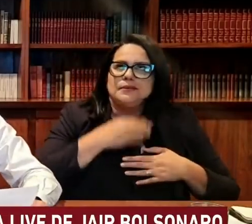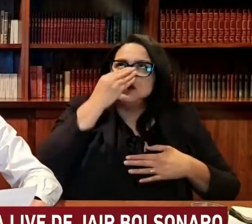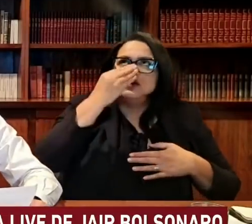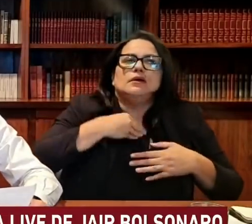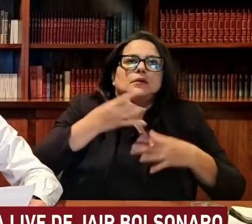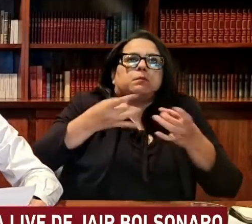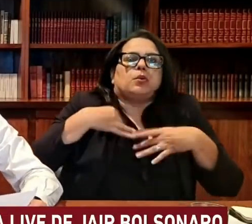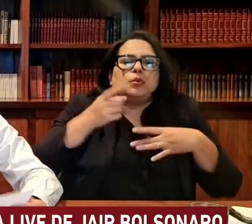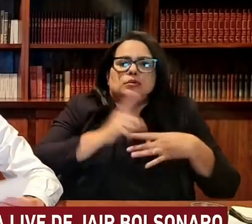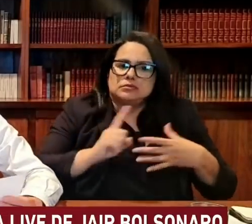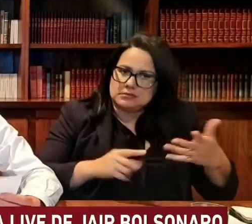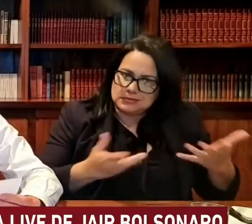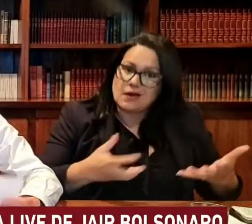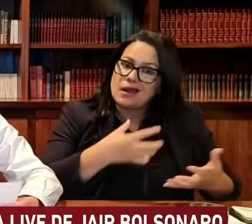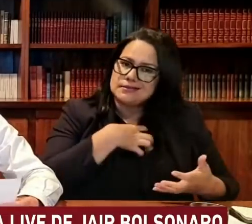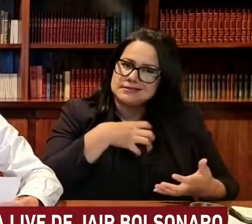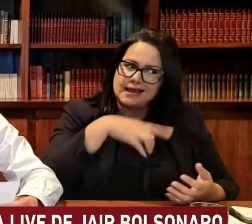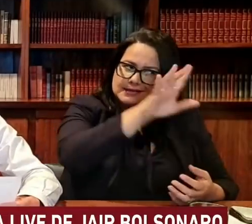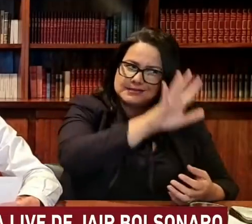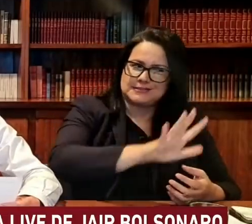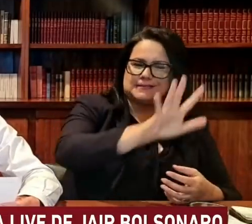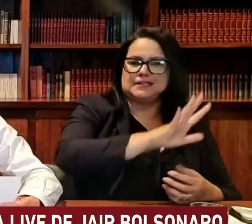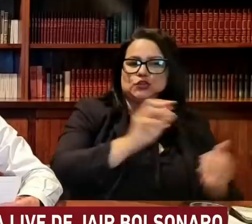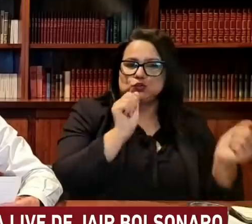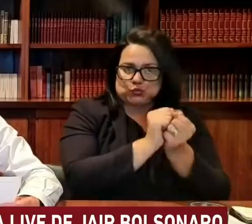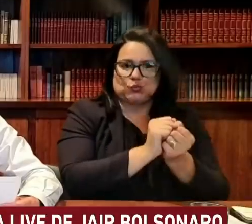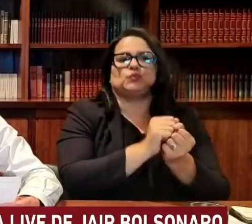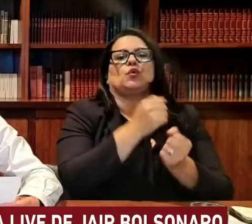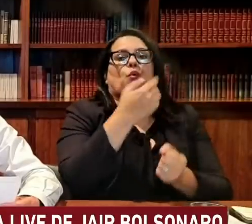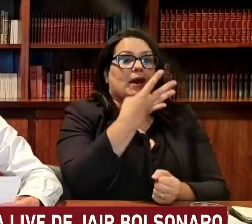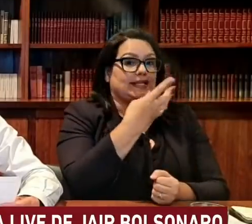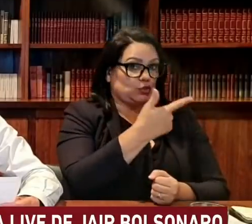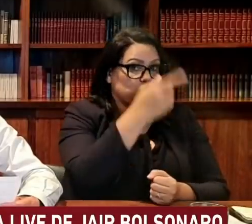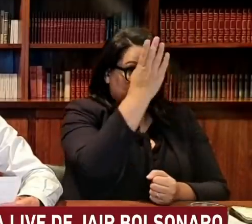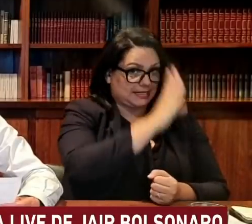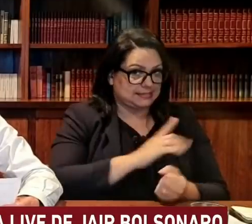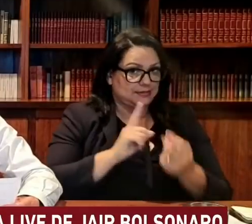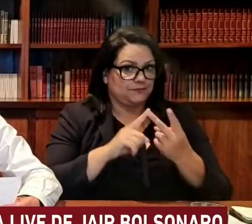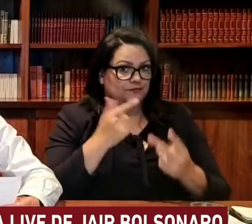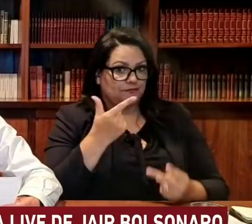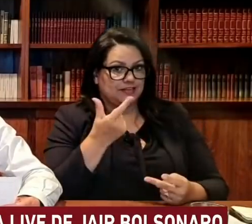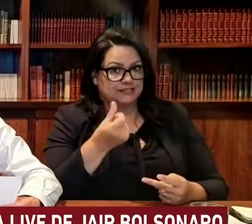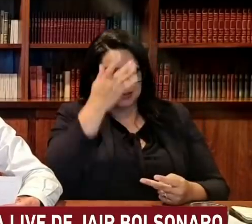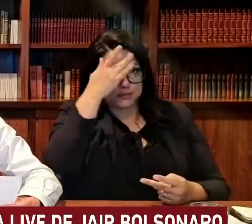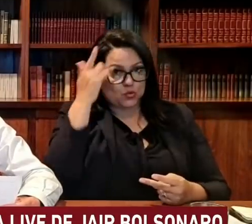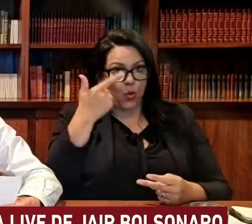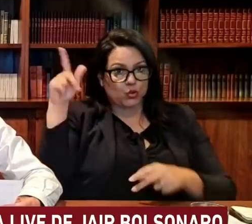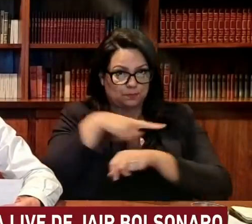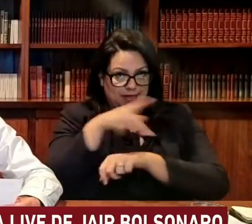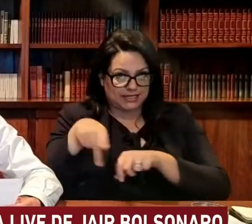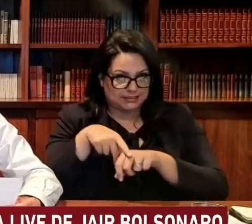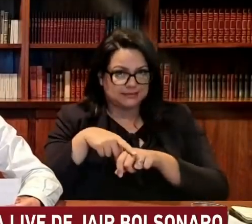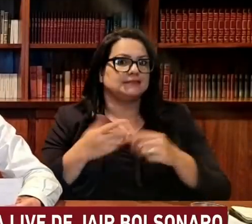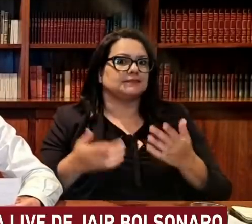foram deixados para trás, e junto com 42 brasileiros tivemos mais 26 estrangeiros, sendo